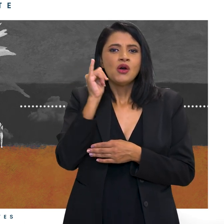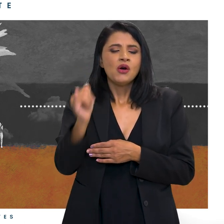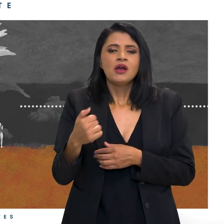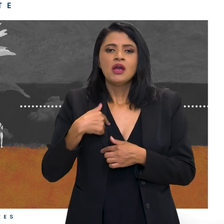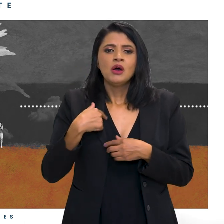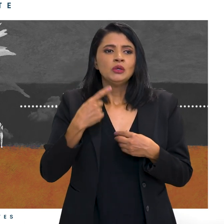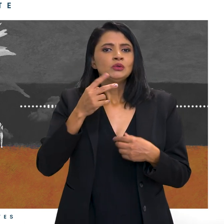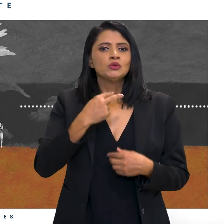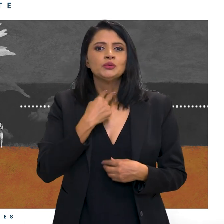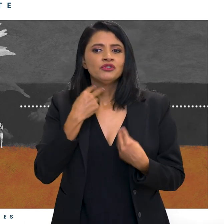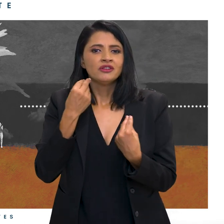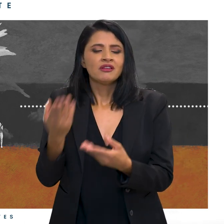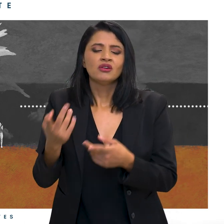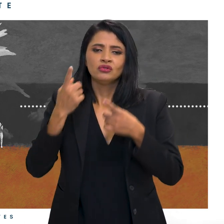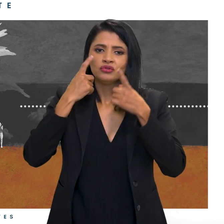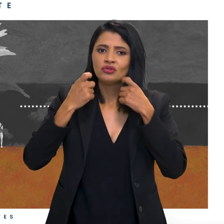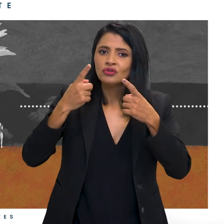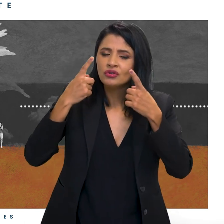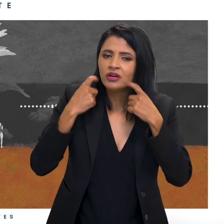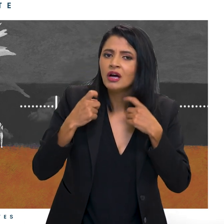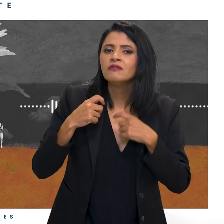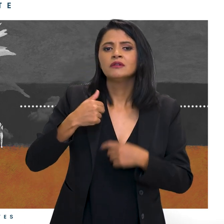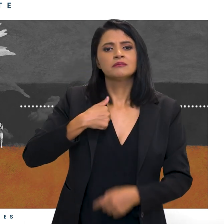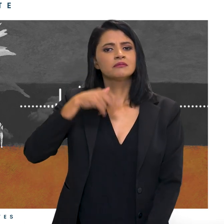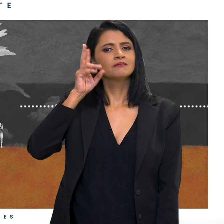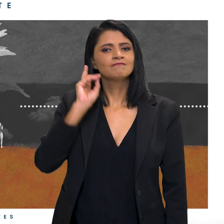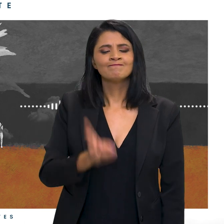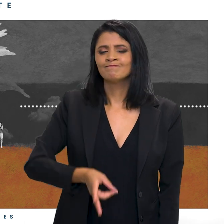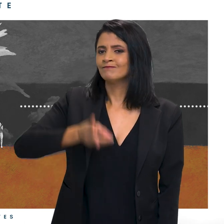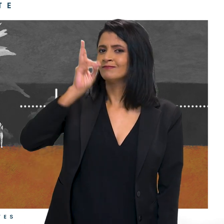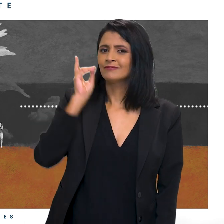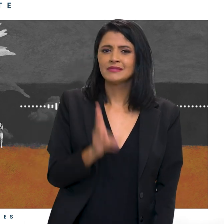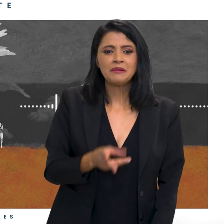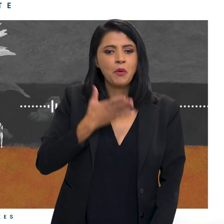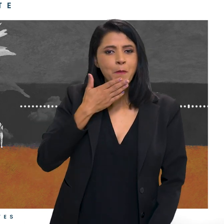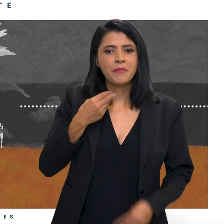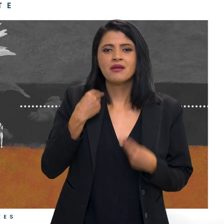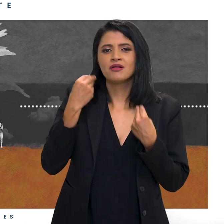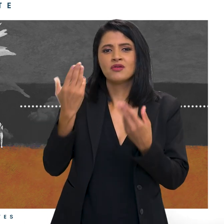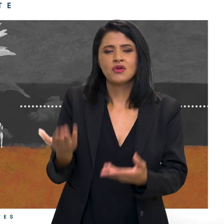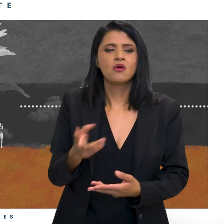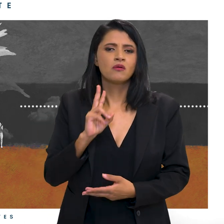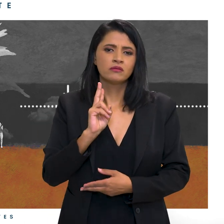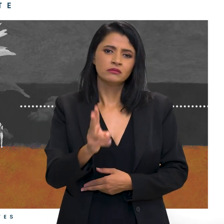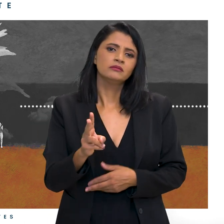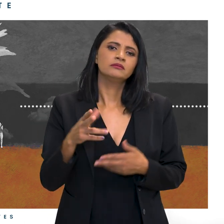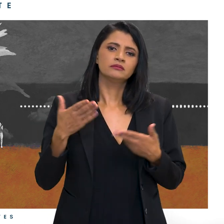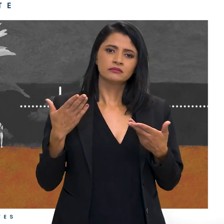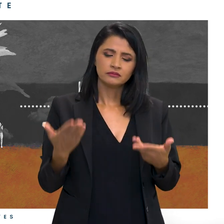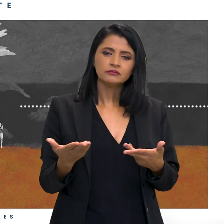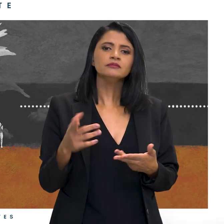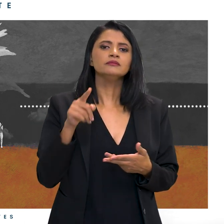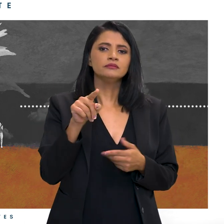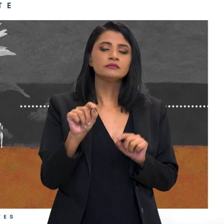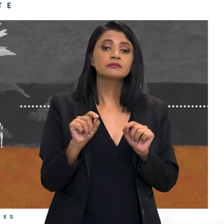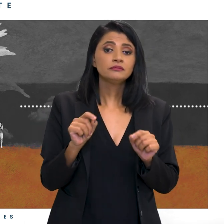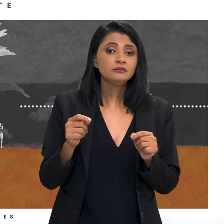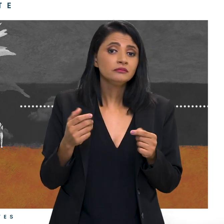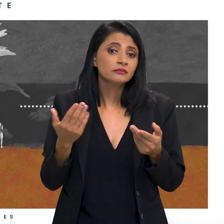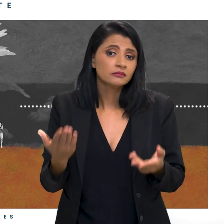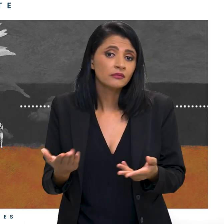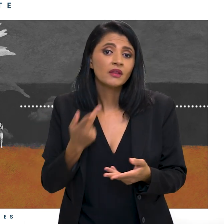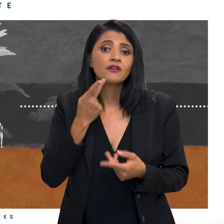podia dar. E eu chorava por isso. Mas eu sempre fiz o melhor. E assim, aí eu falei, nossa,